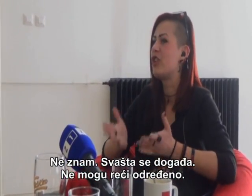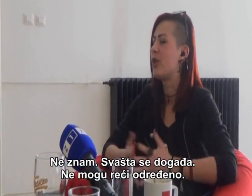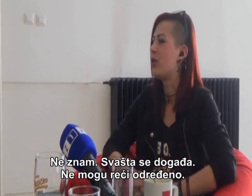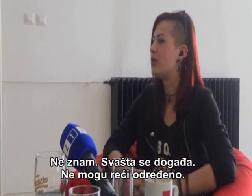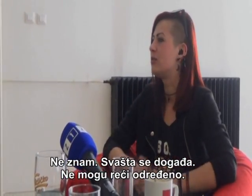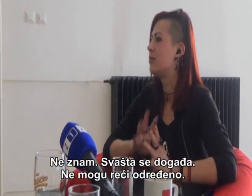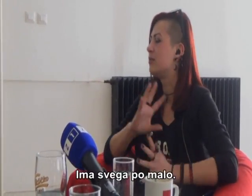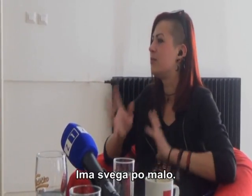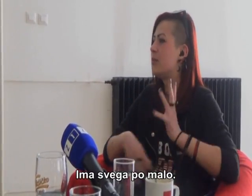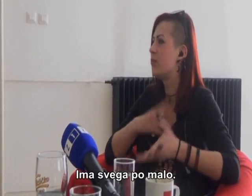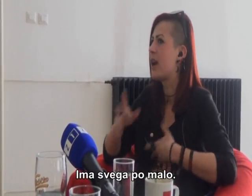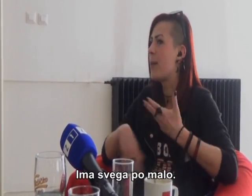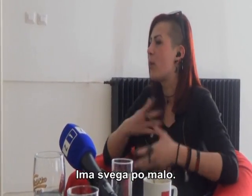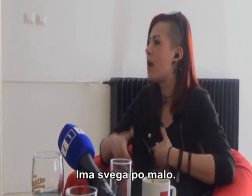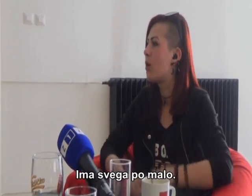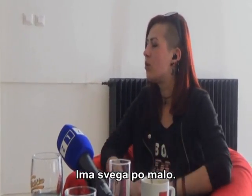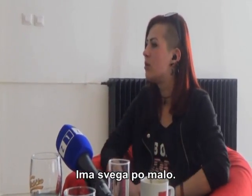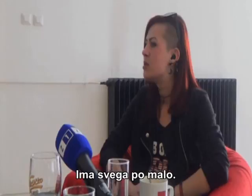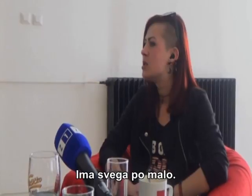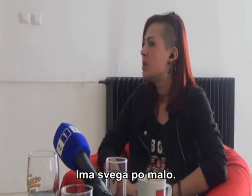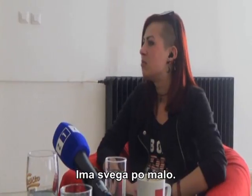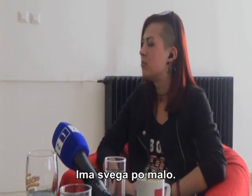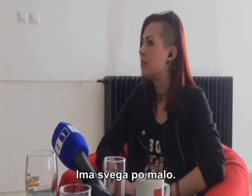otečeno. To je svega pomalo.